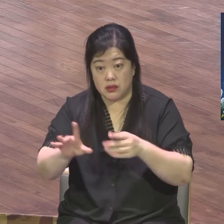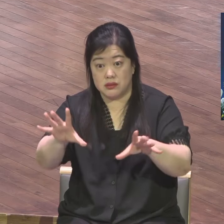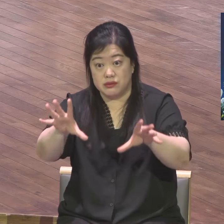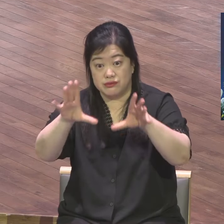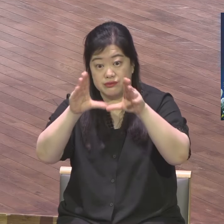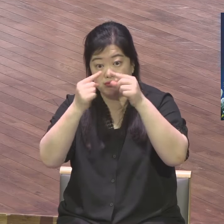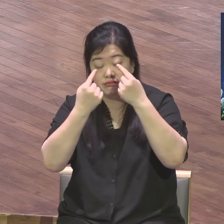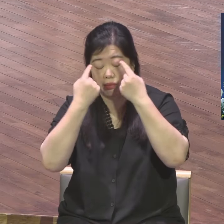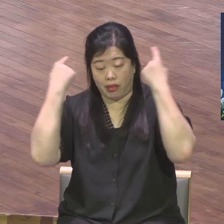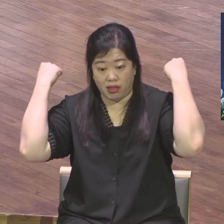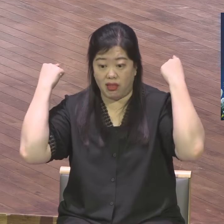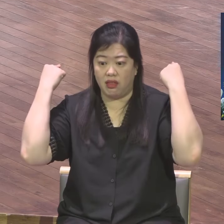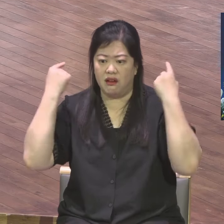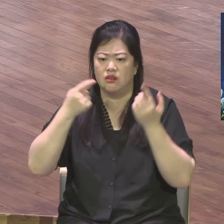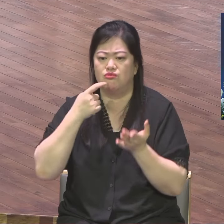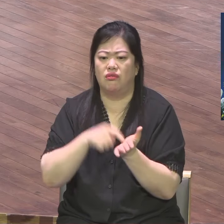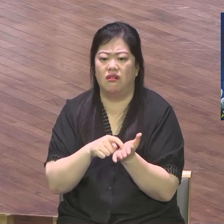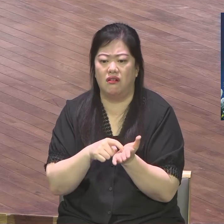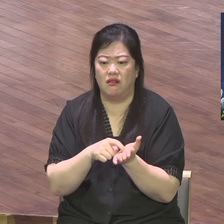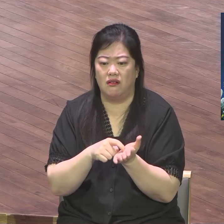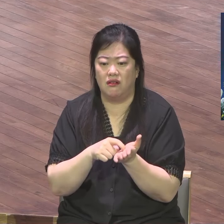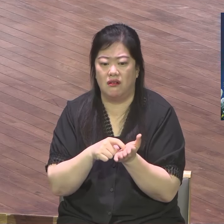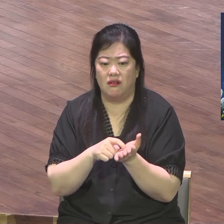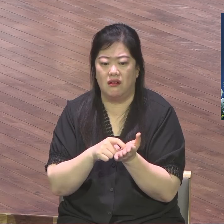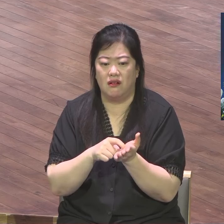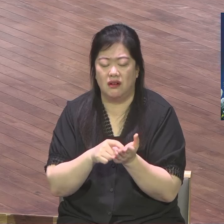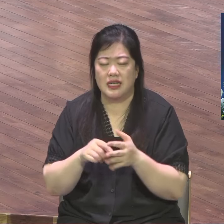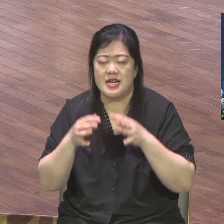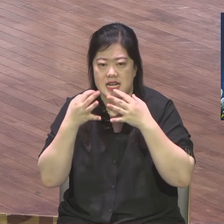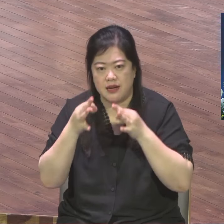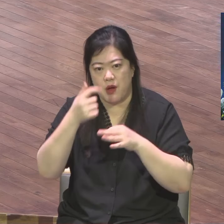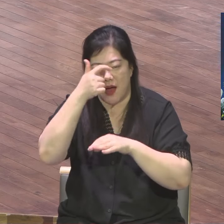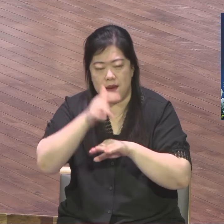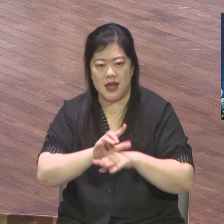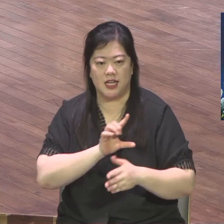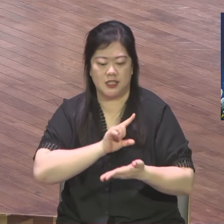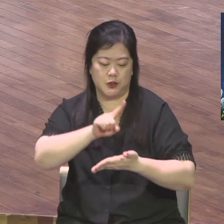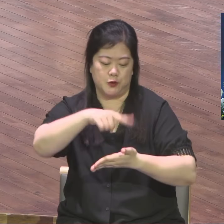말씀이 없어. 듣기는 듣고 끝이야. 모래여 지은 집,